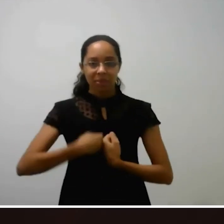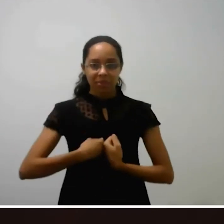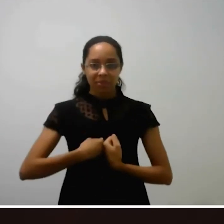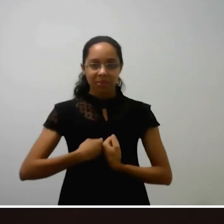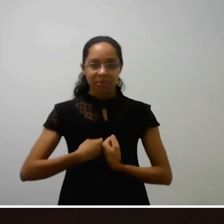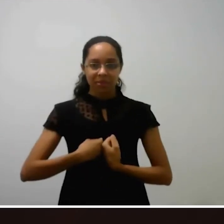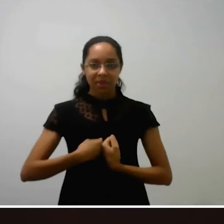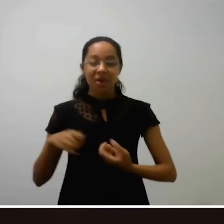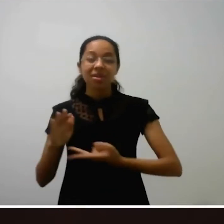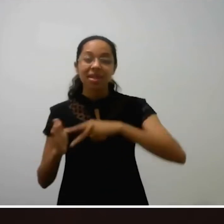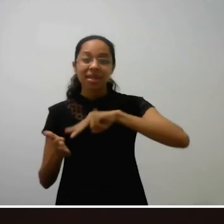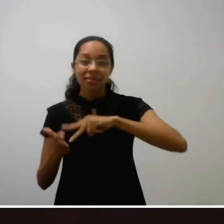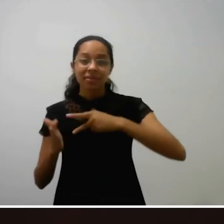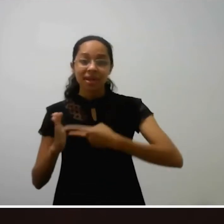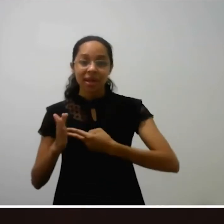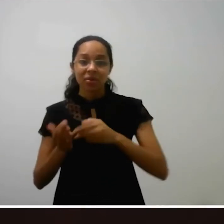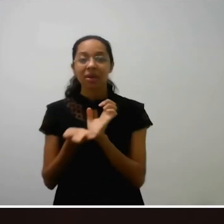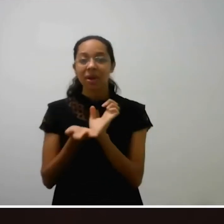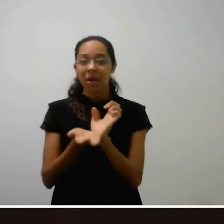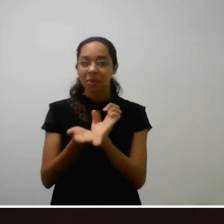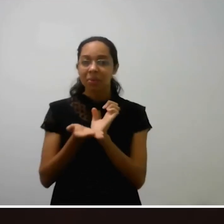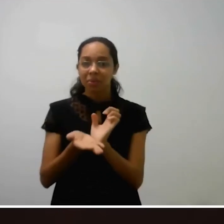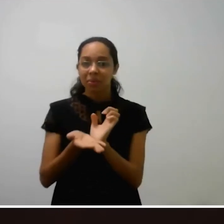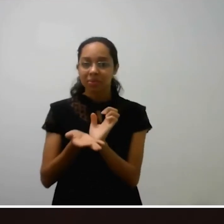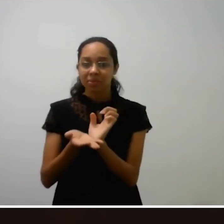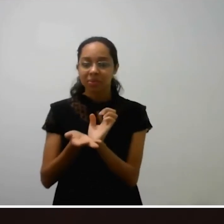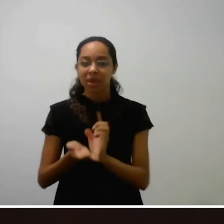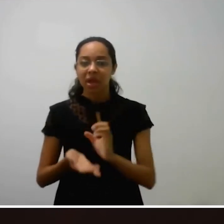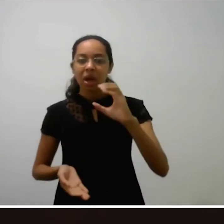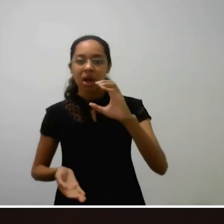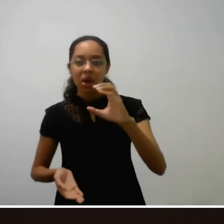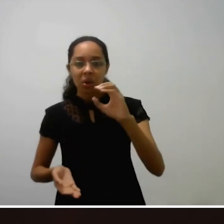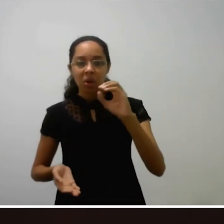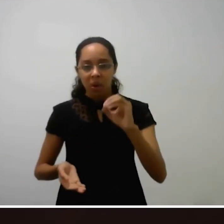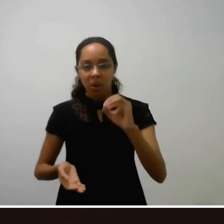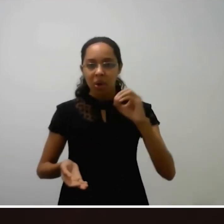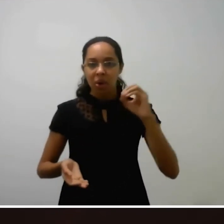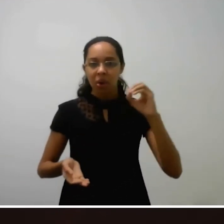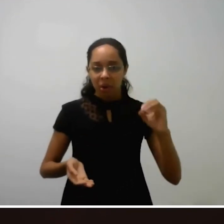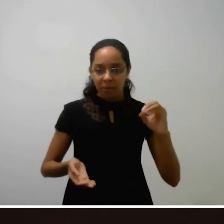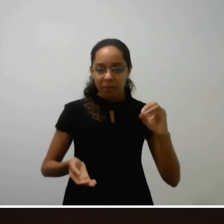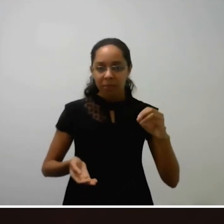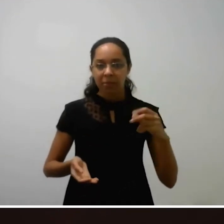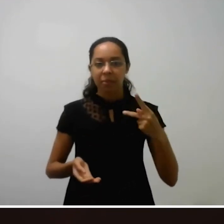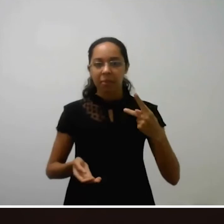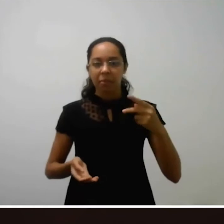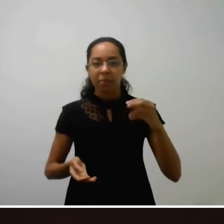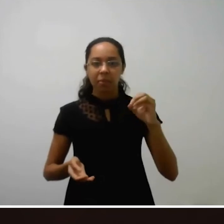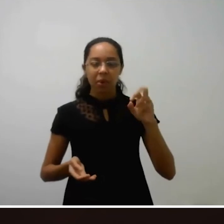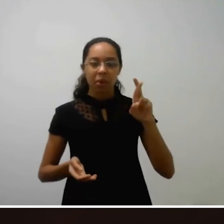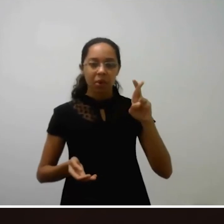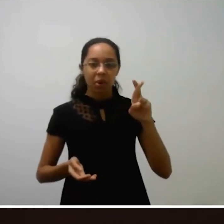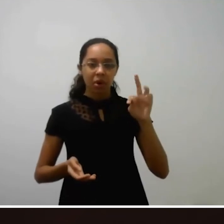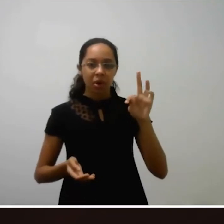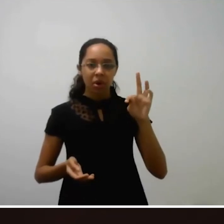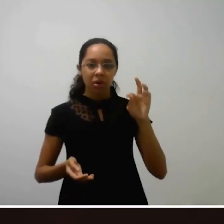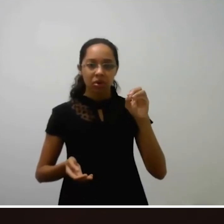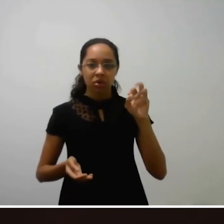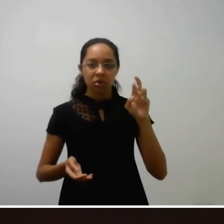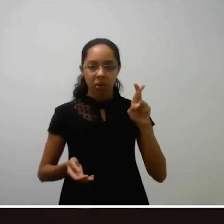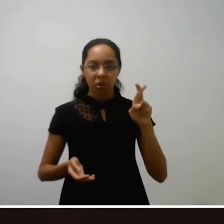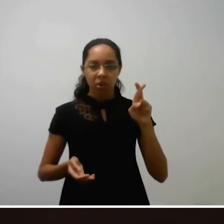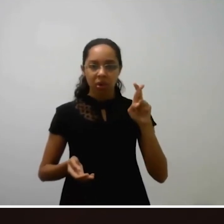bolsa. Então, onde se guarda no contenedor, né? É contenedor? Container,